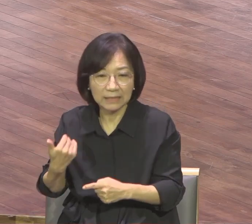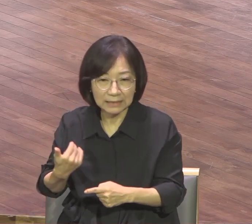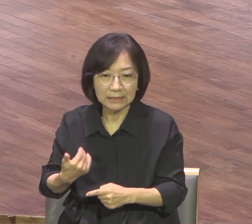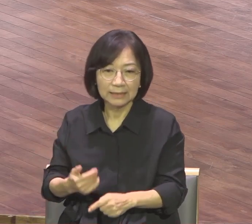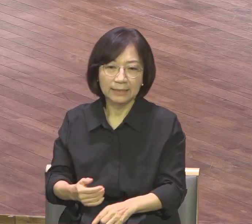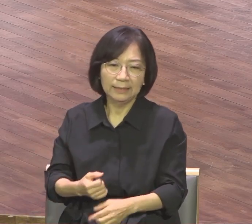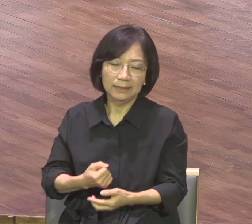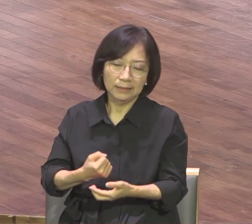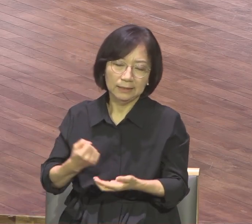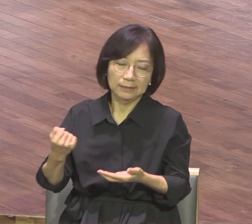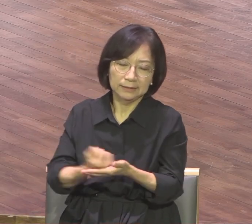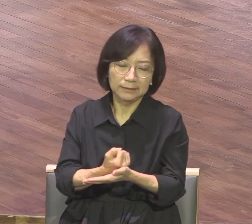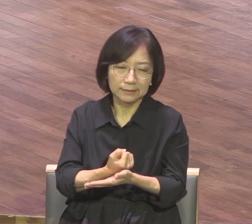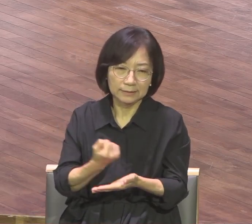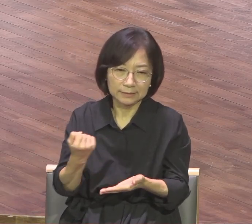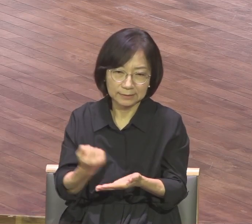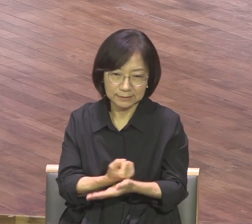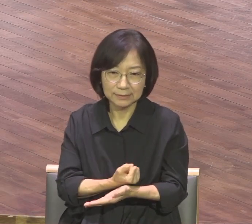똑똑해.